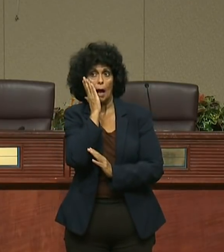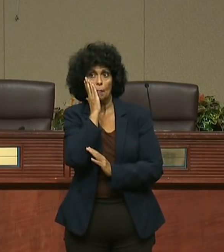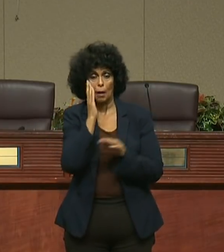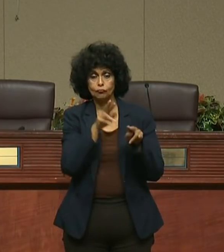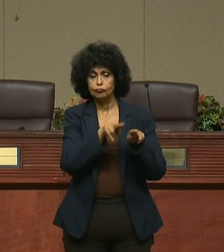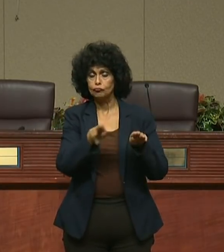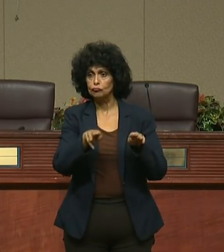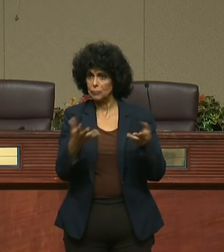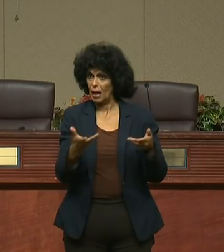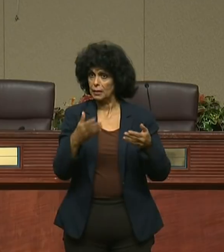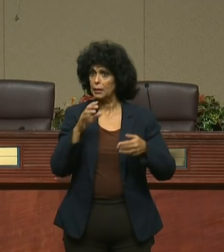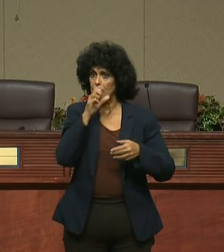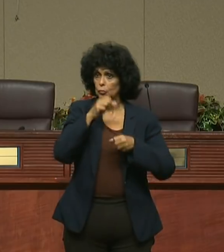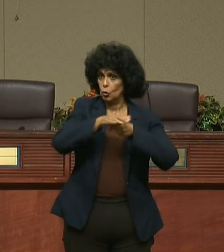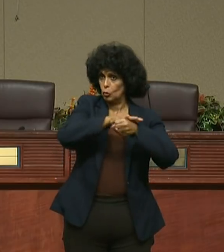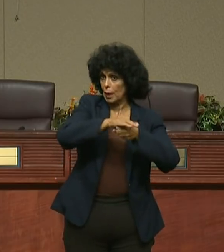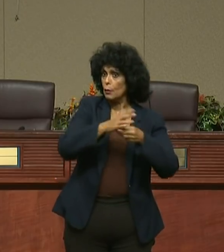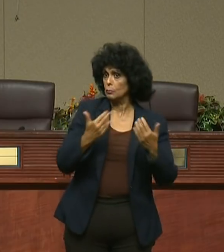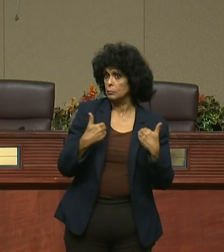Entonces,